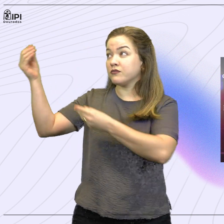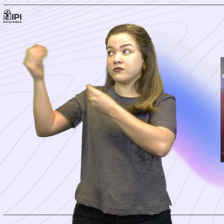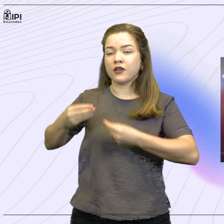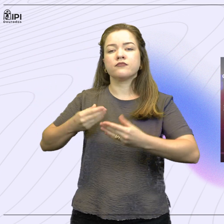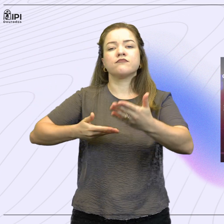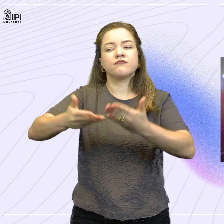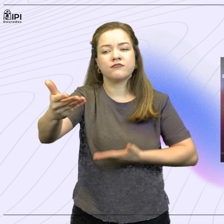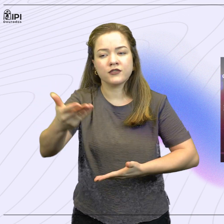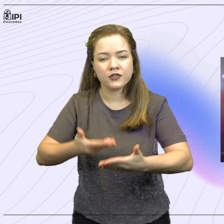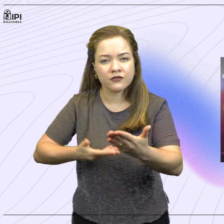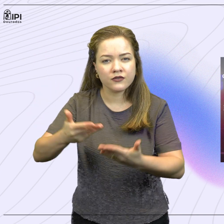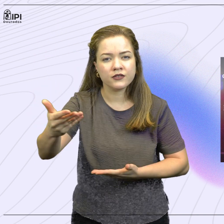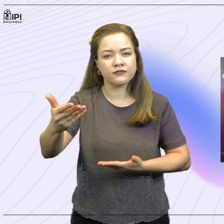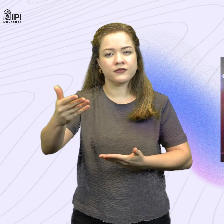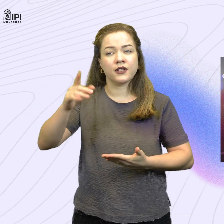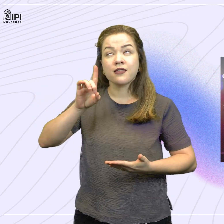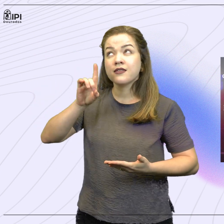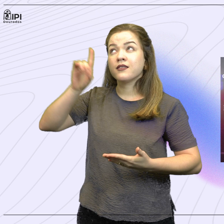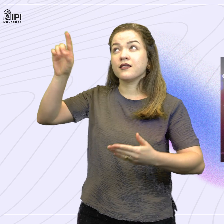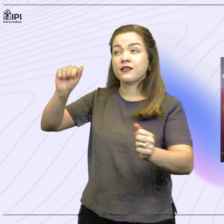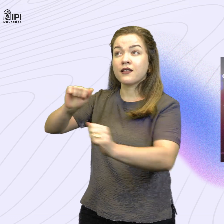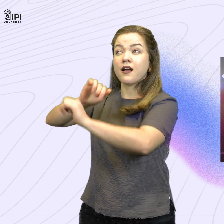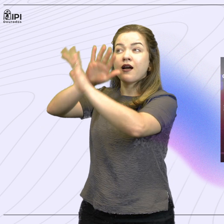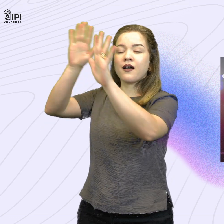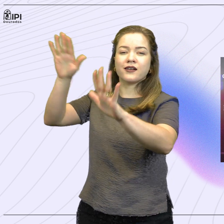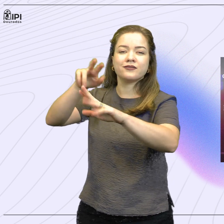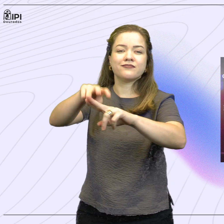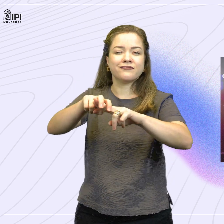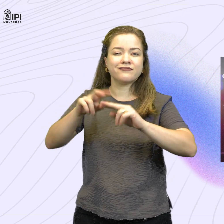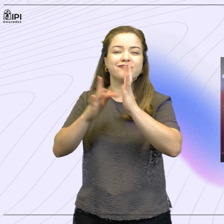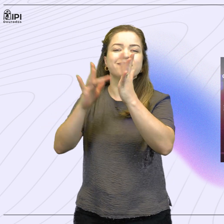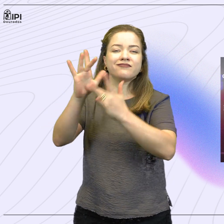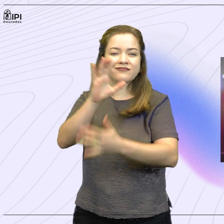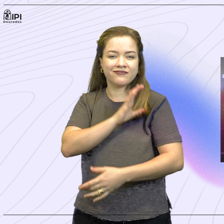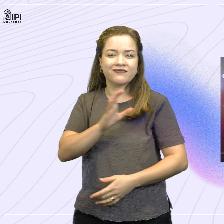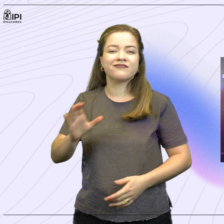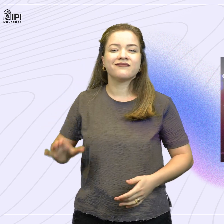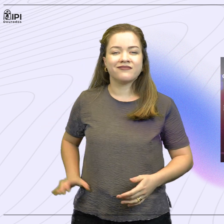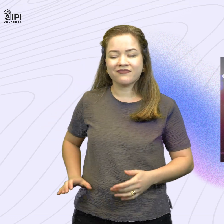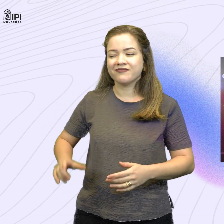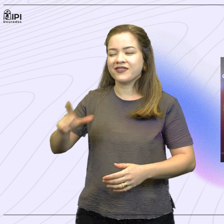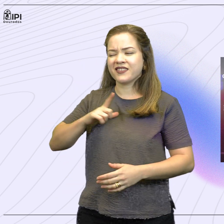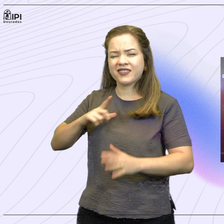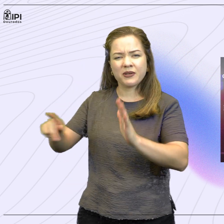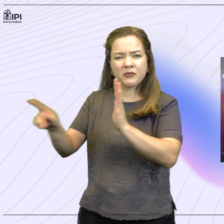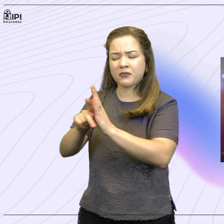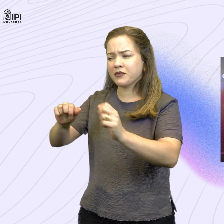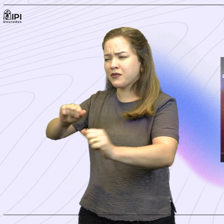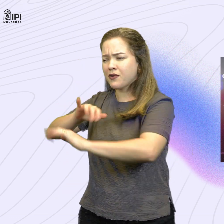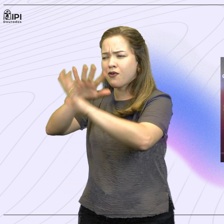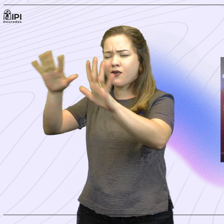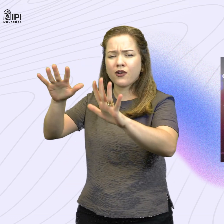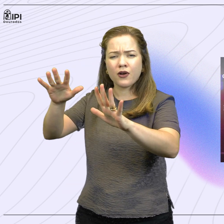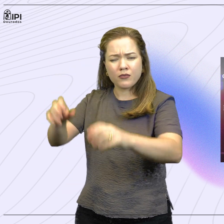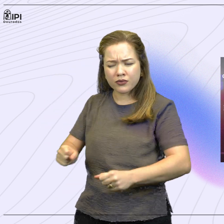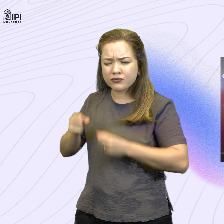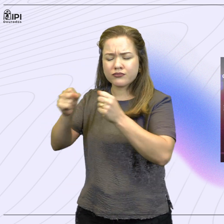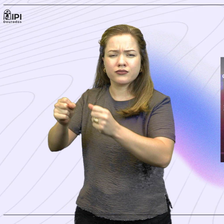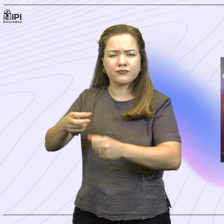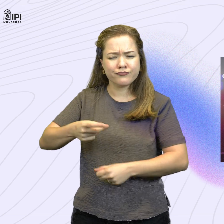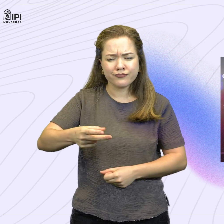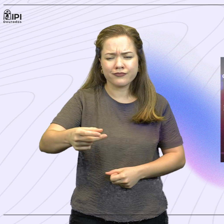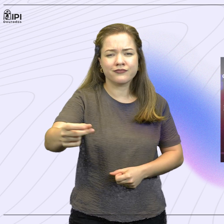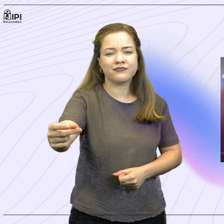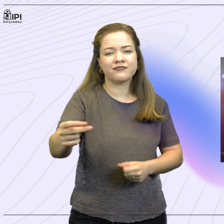seja glorificado por meio de Jesus Cristo, a quem pertence a glória e o domínio para todo sempre.